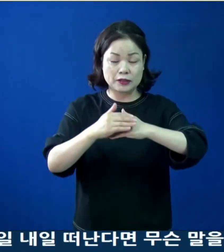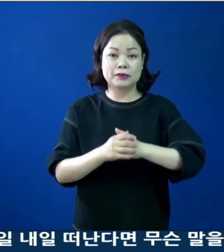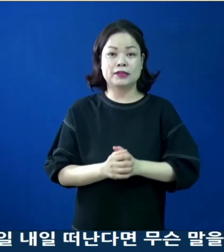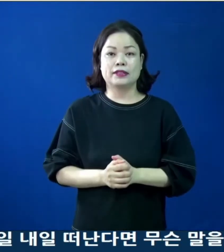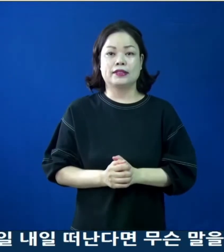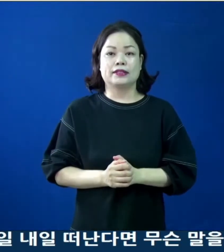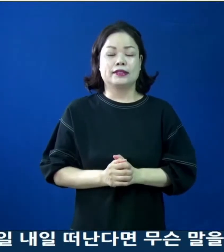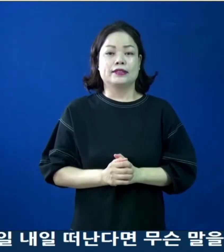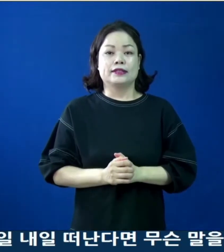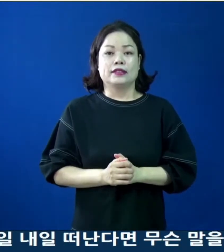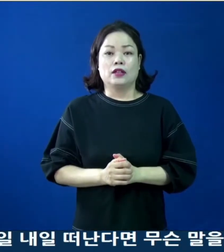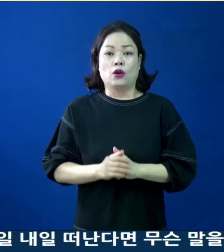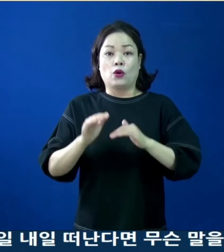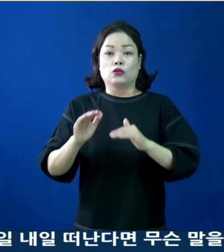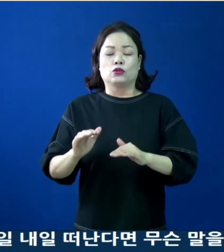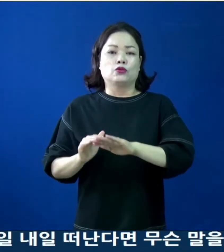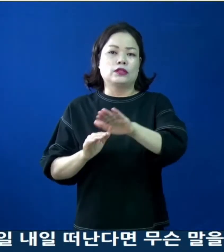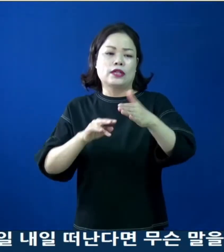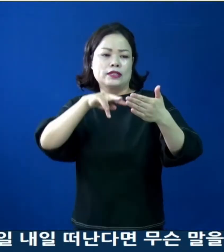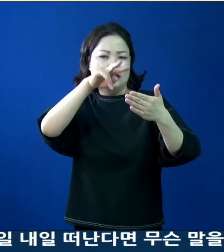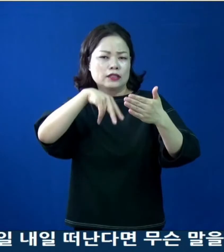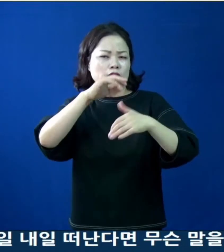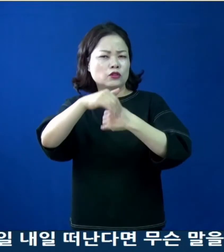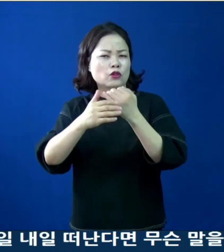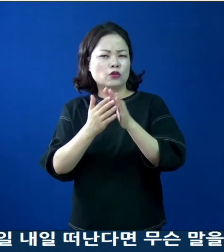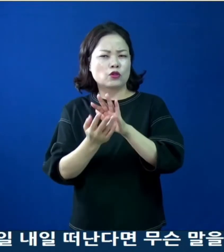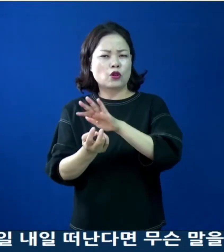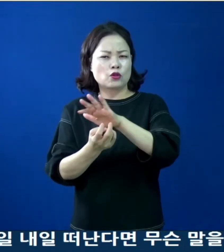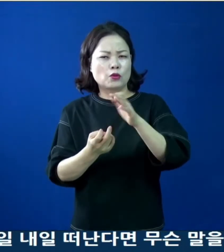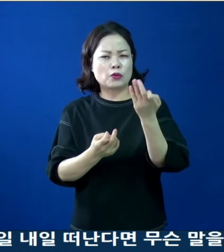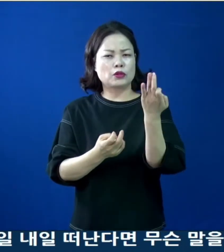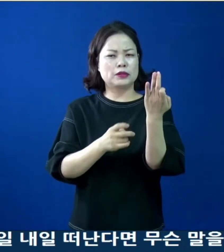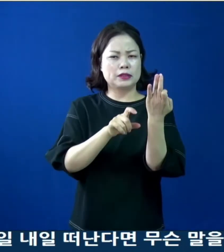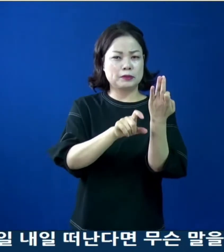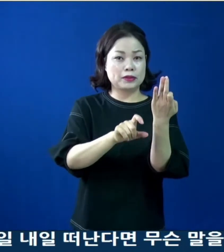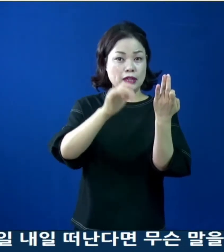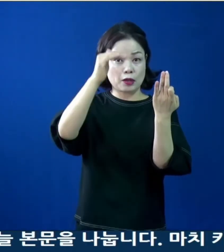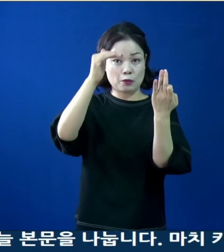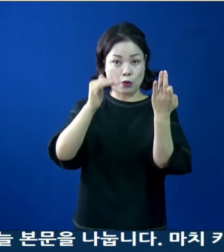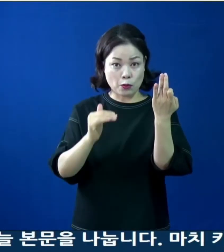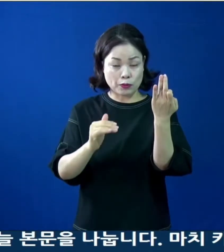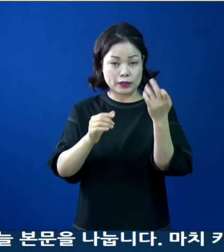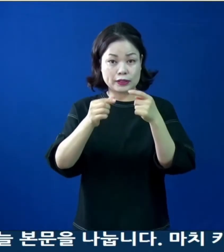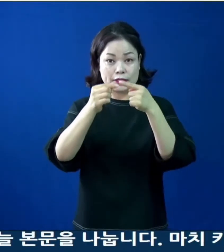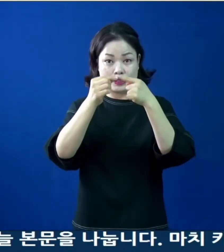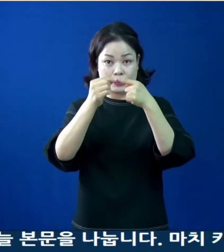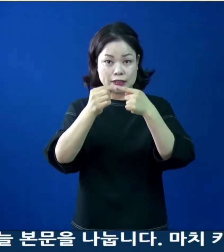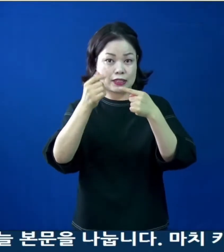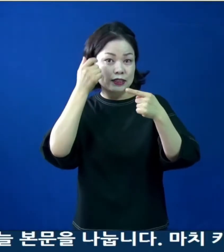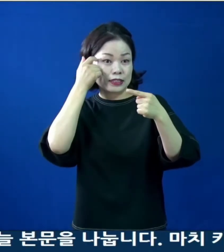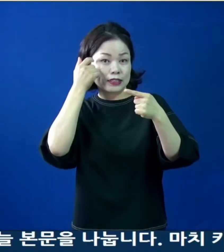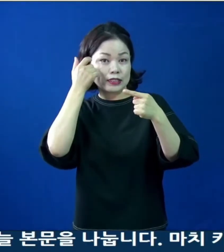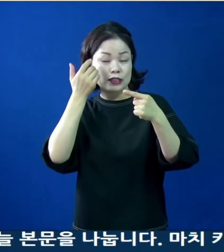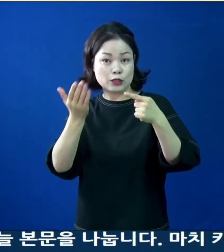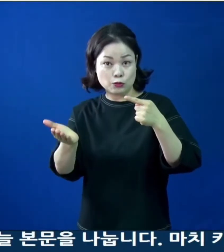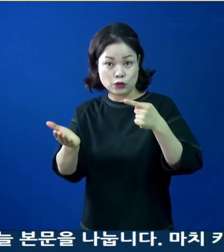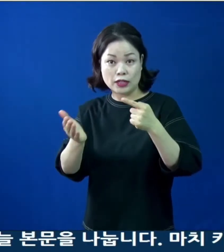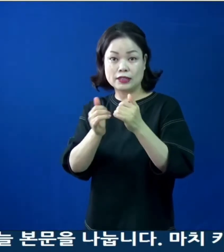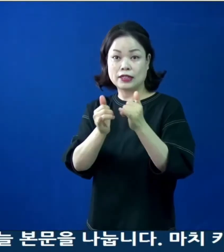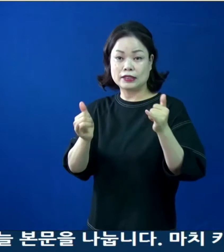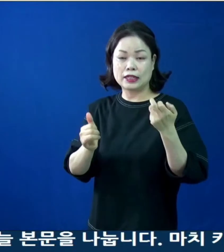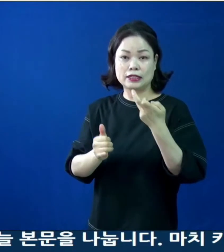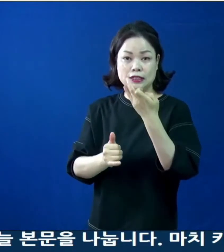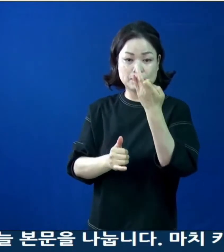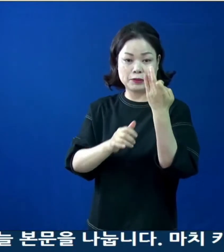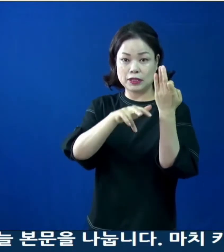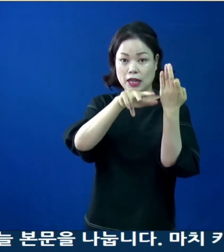있습니다. 오늘 우리가 읽었던 성경은 요한복음 14장의 본문인데요. 첫 번째 질문을 했었던 사람이